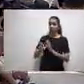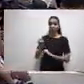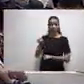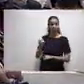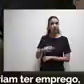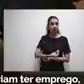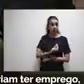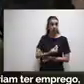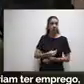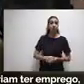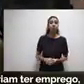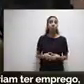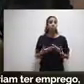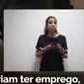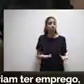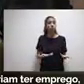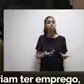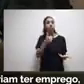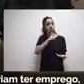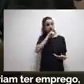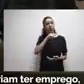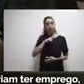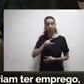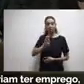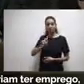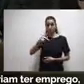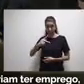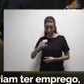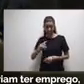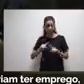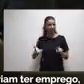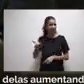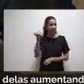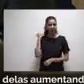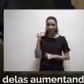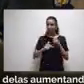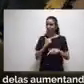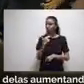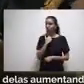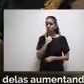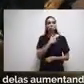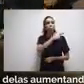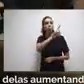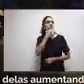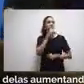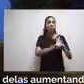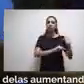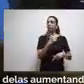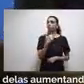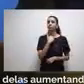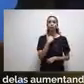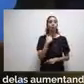representação. Então as mães ganharam, passaram a ganhar o BPC, mas não podiam ter emprego, não podiam ter qualquer outra